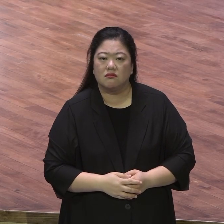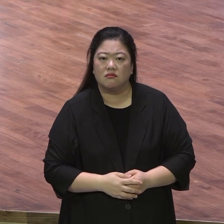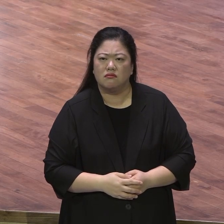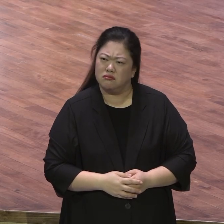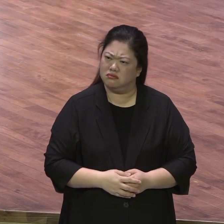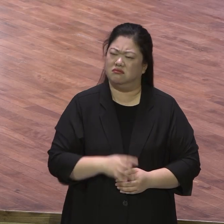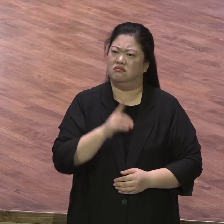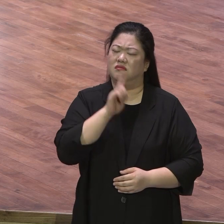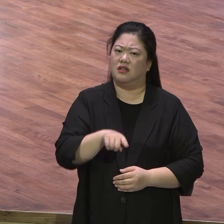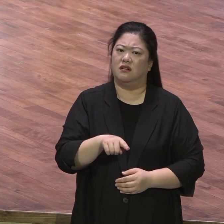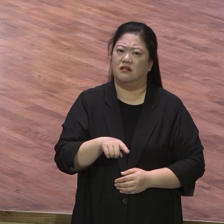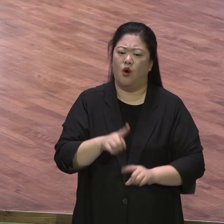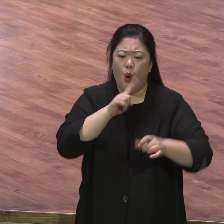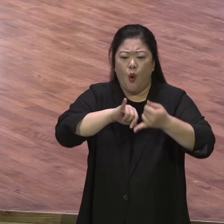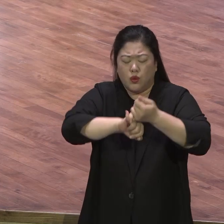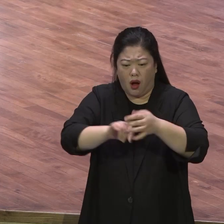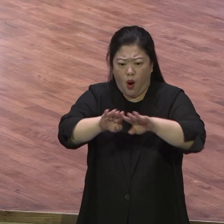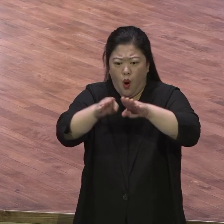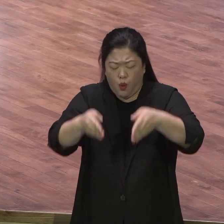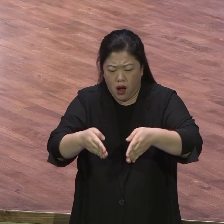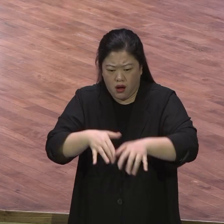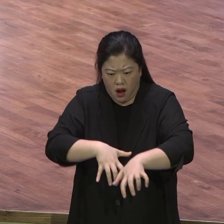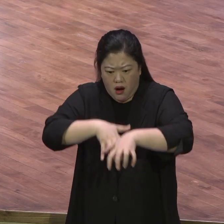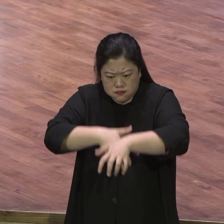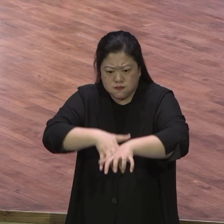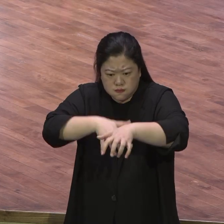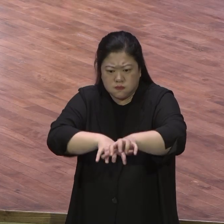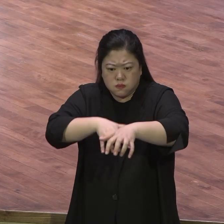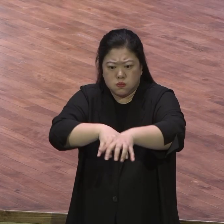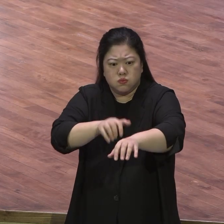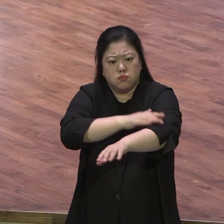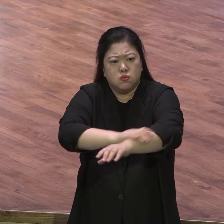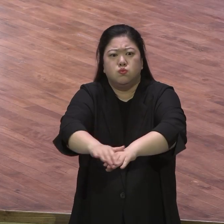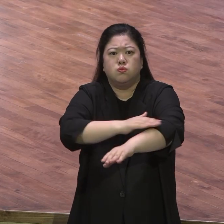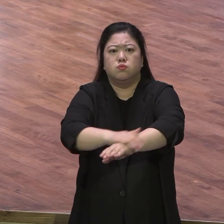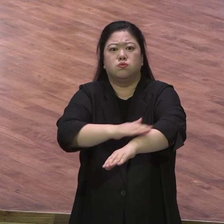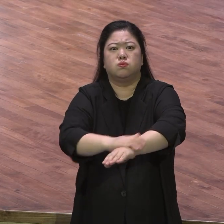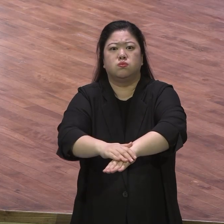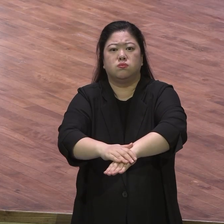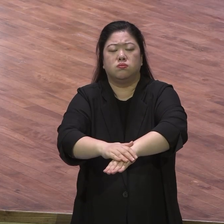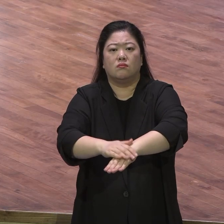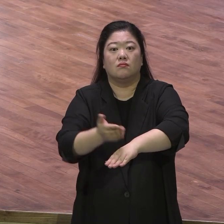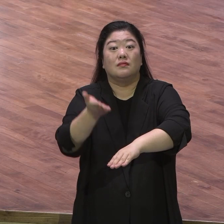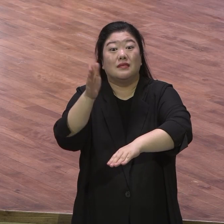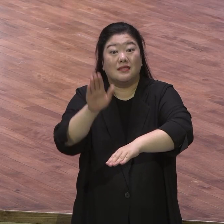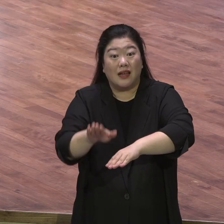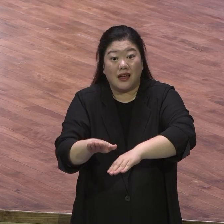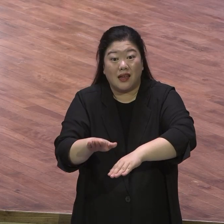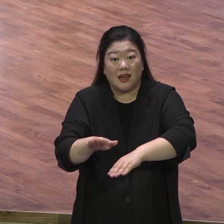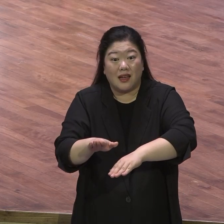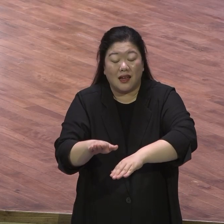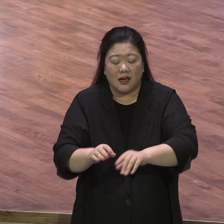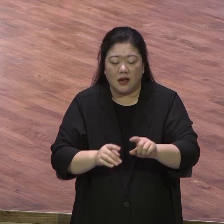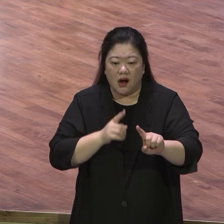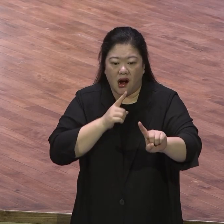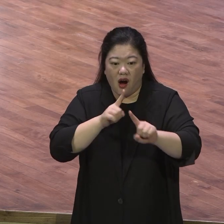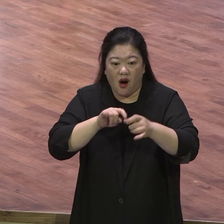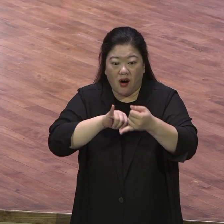그런데 자세히 보면요. 결정적인 문제는 은약을 바라본 것이